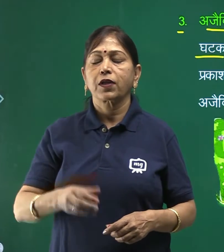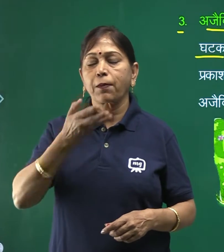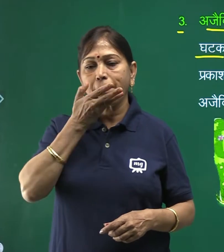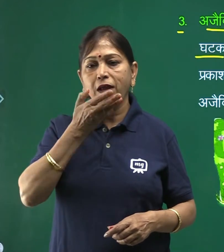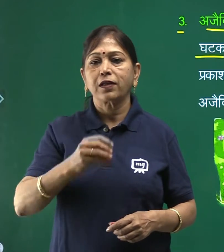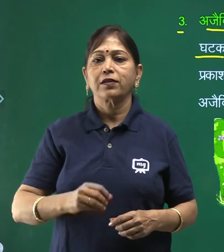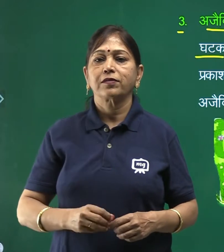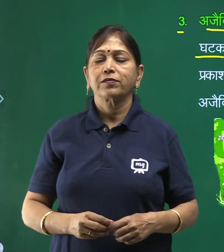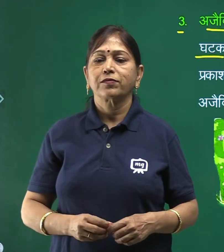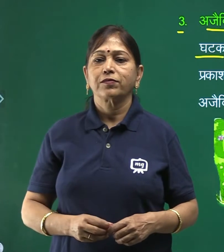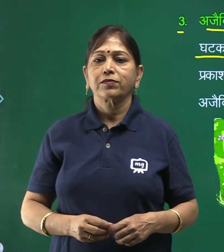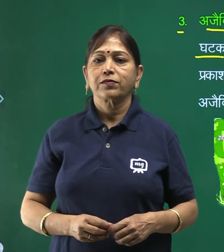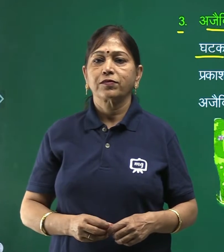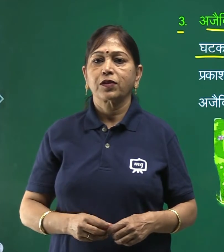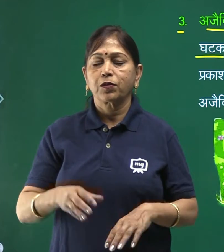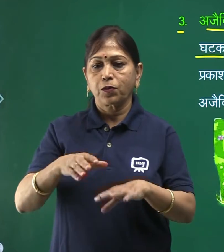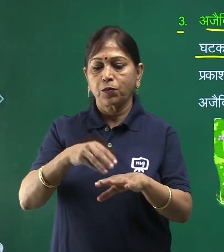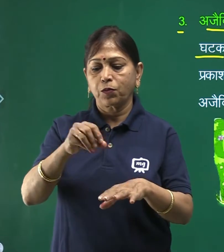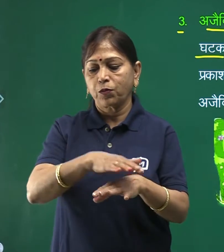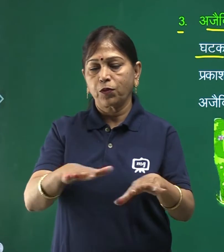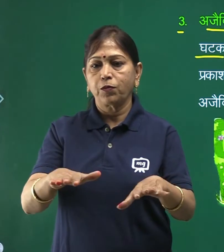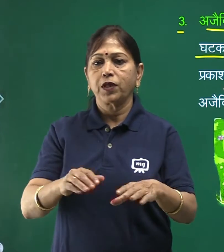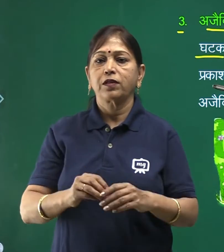पानी, भूमि,